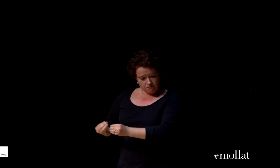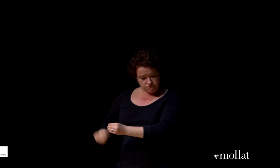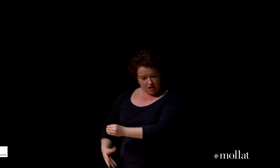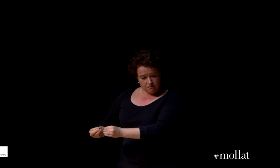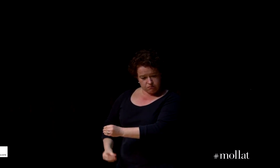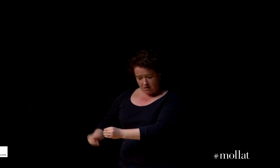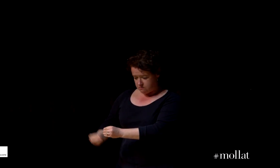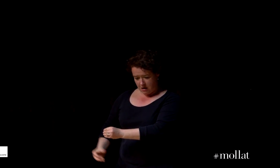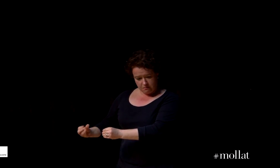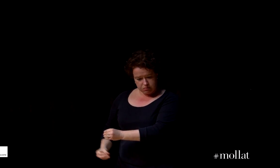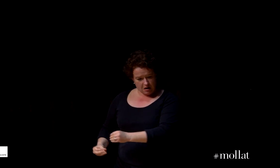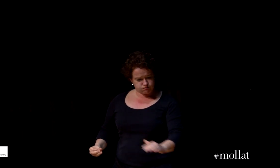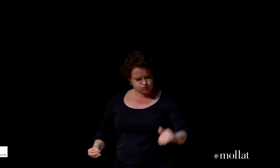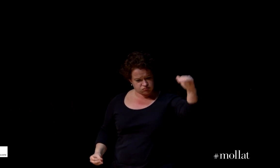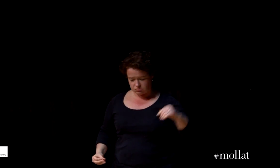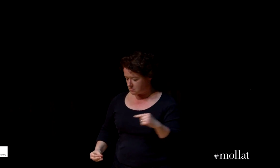je me suis dit, c'est pas possible.